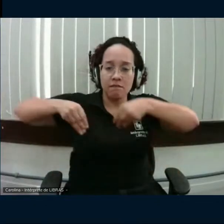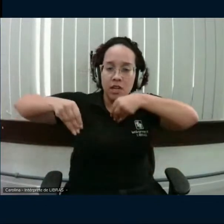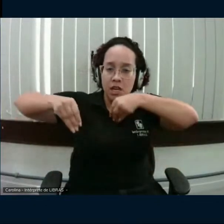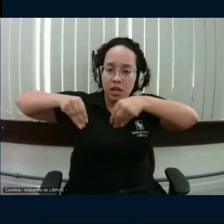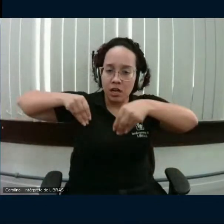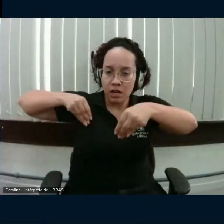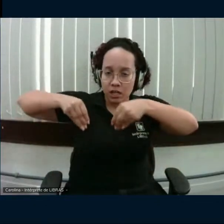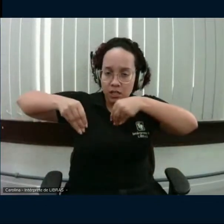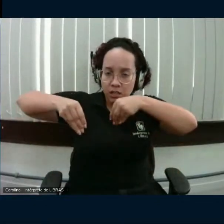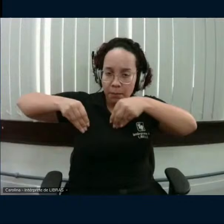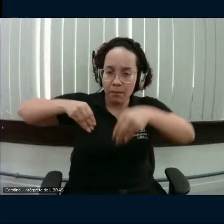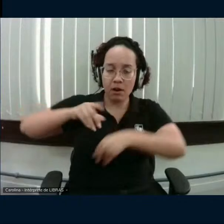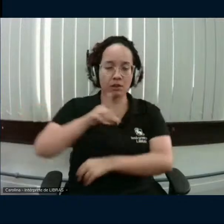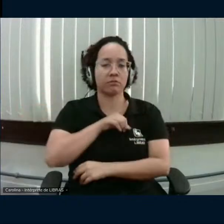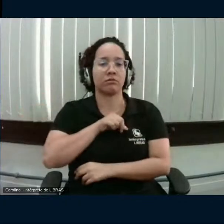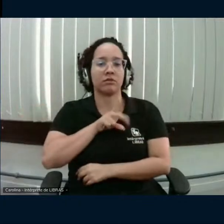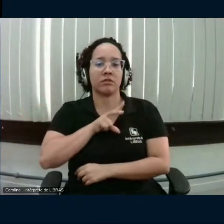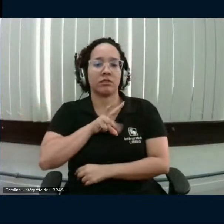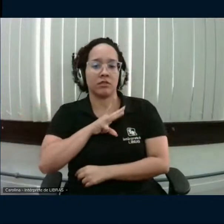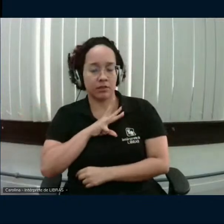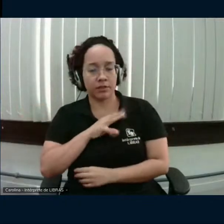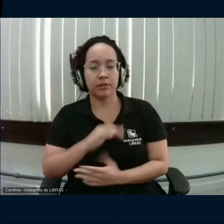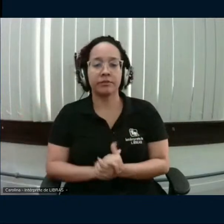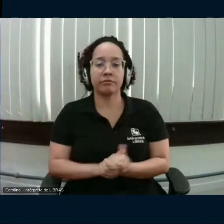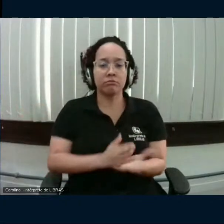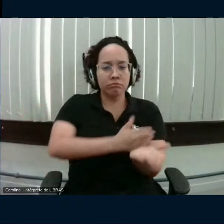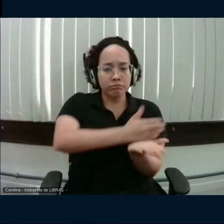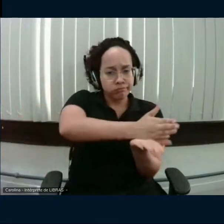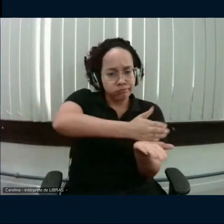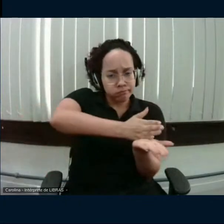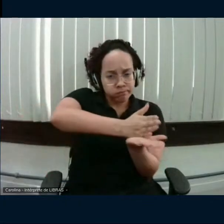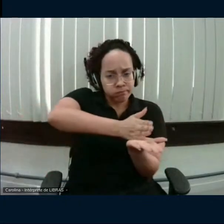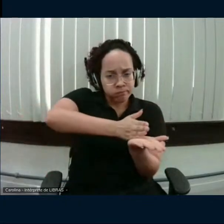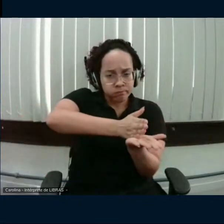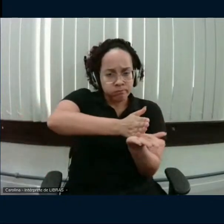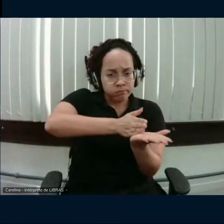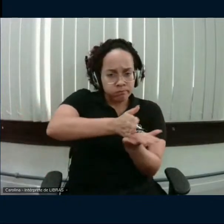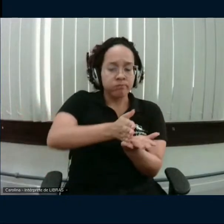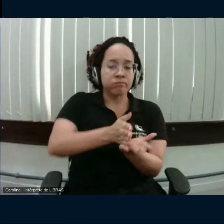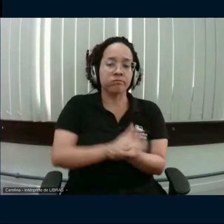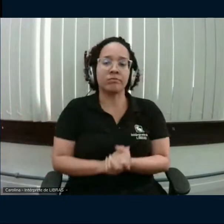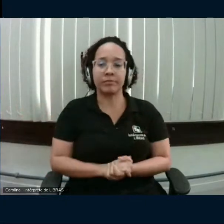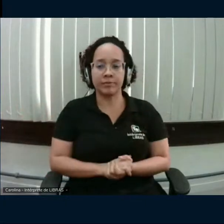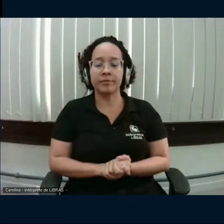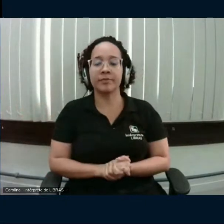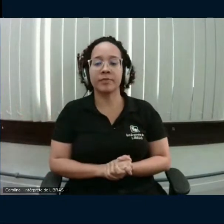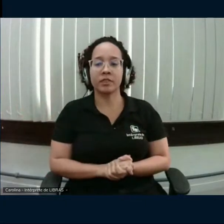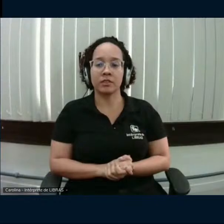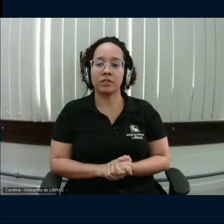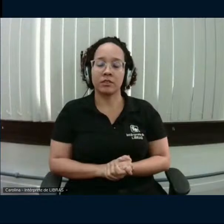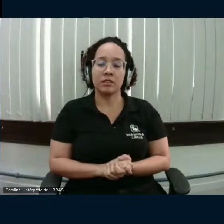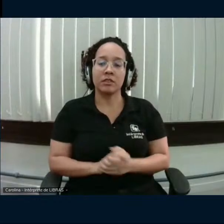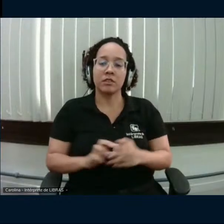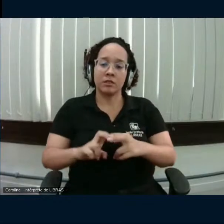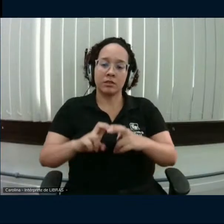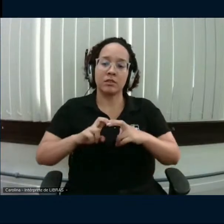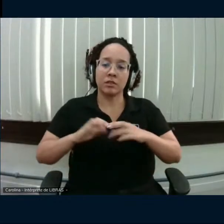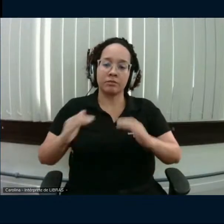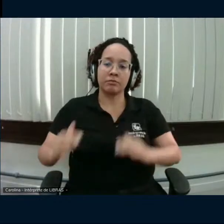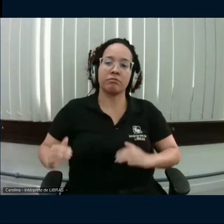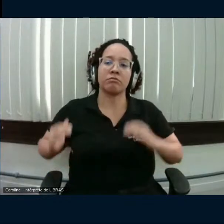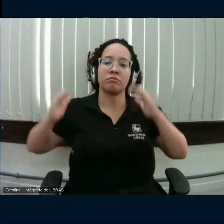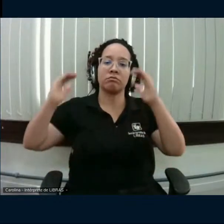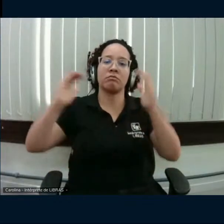ensino médio, de diversificar as trajetórias. E a desculpa para isso seria elevar o